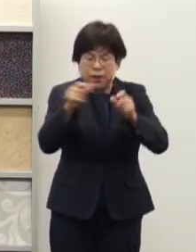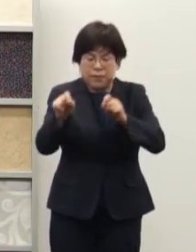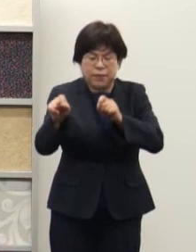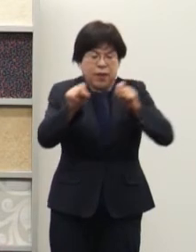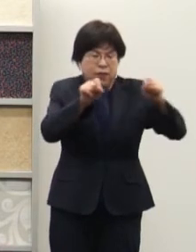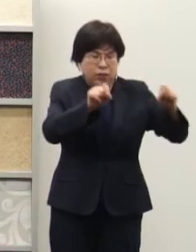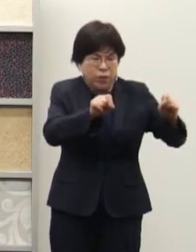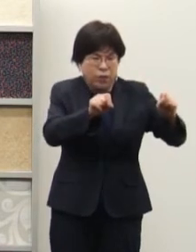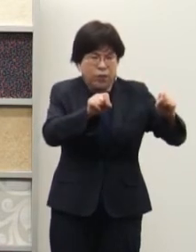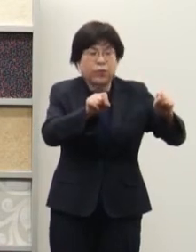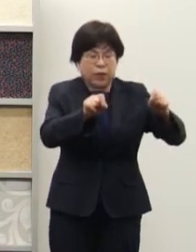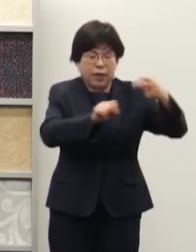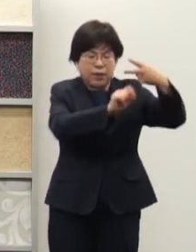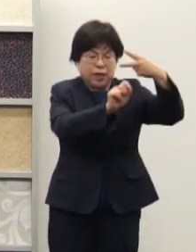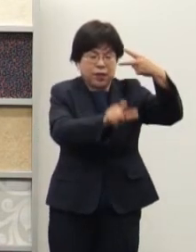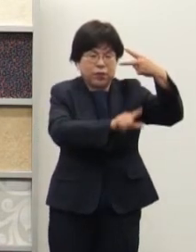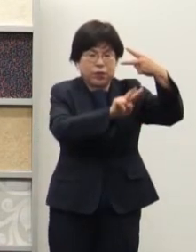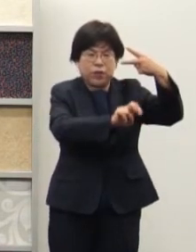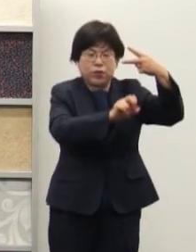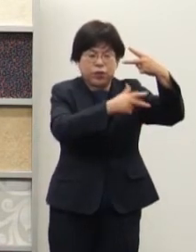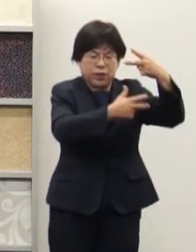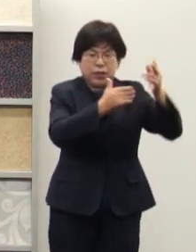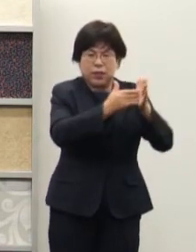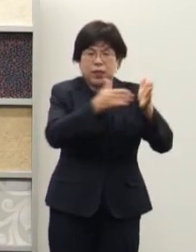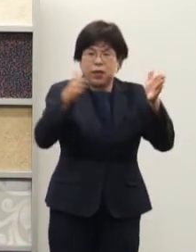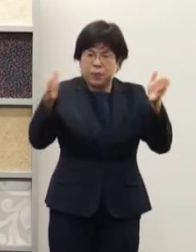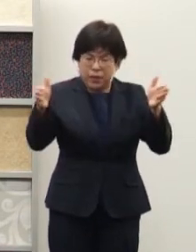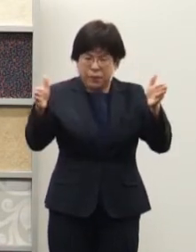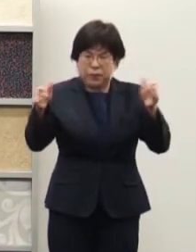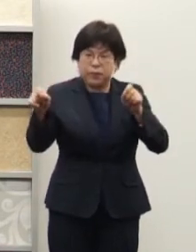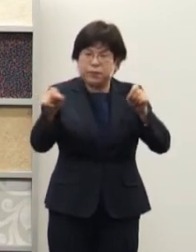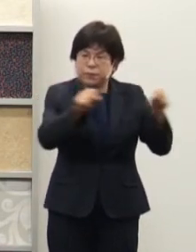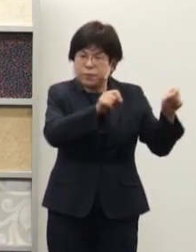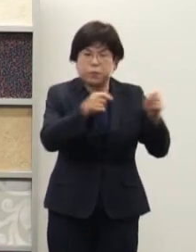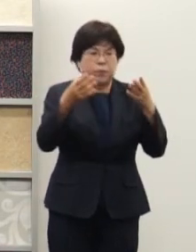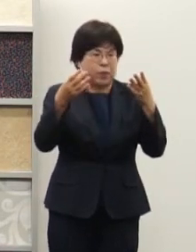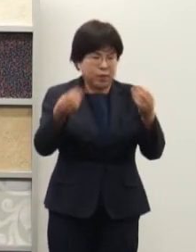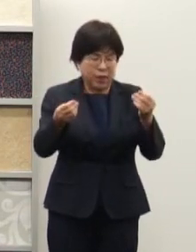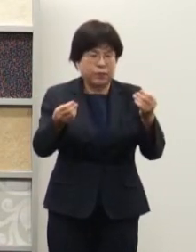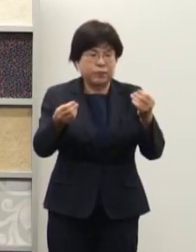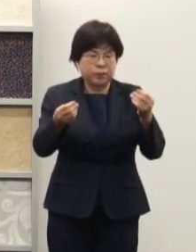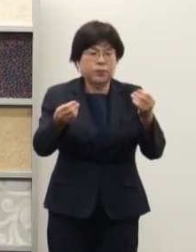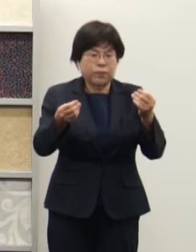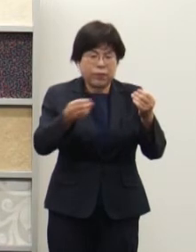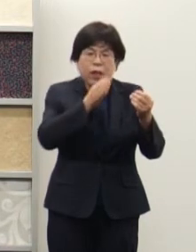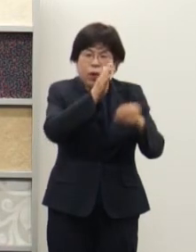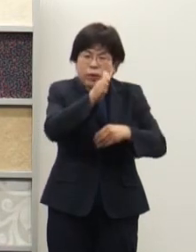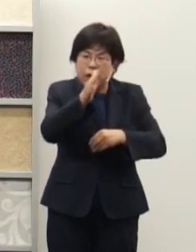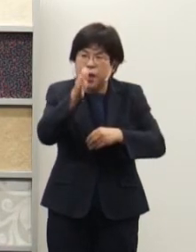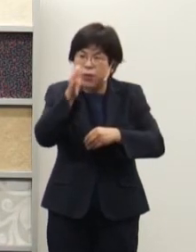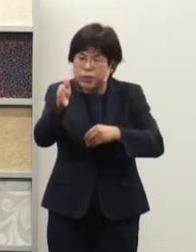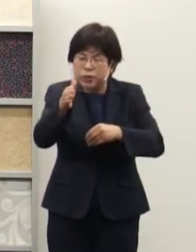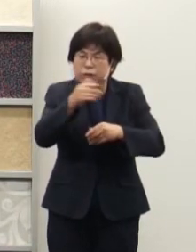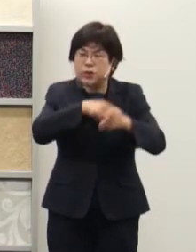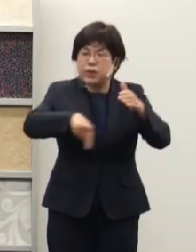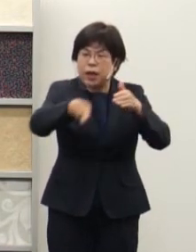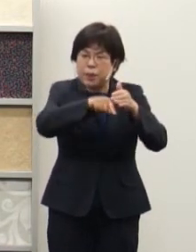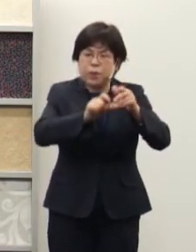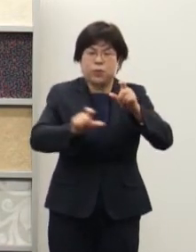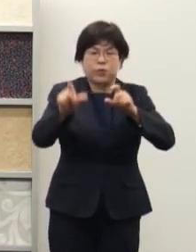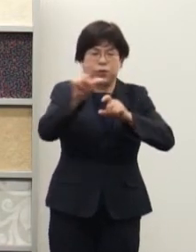し、今月27日までといたします。要請に追加する主な点につきましてご説明申し上げます